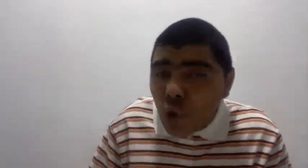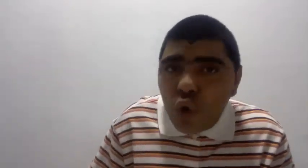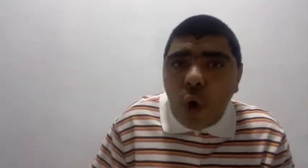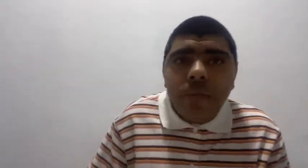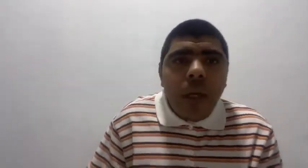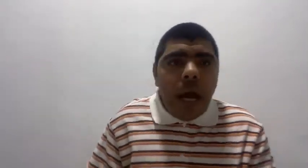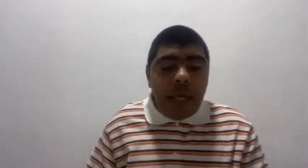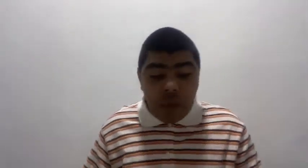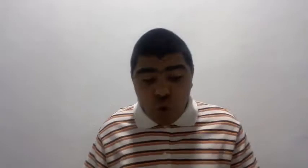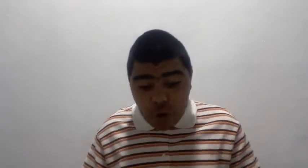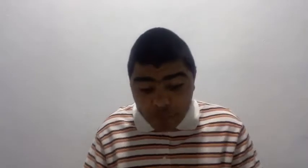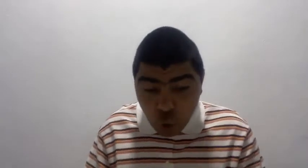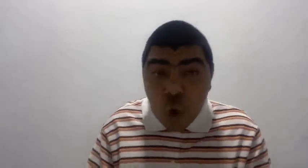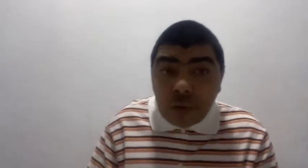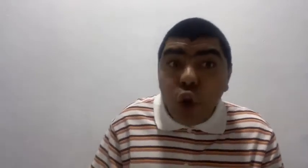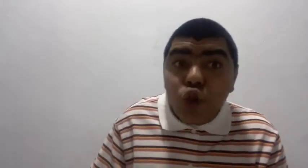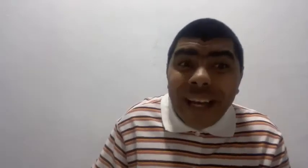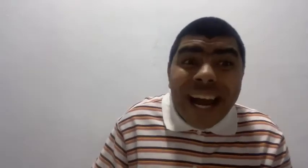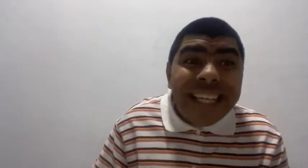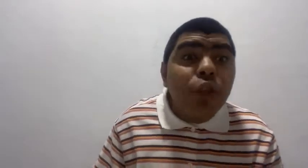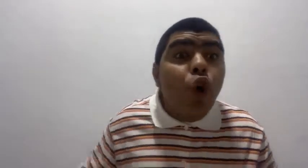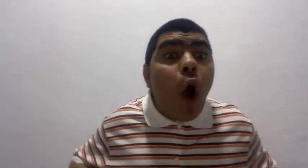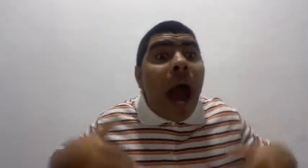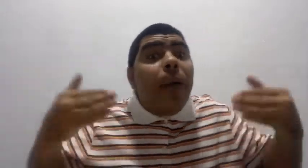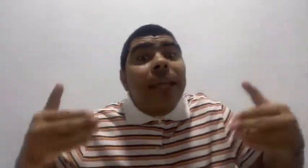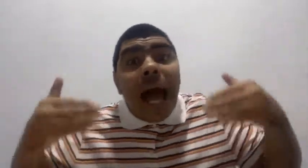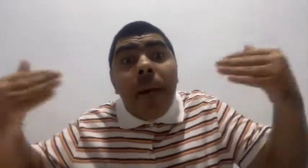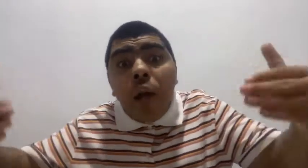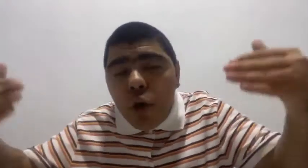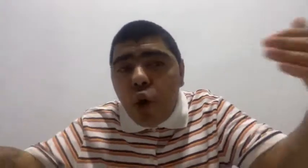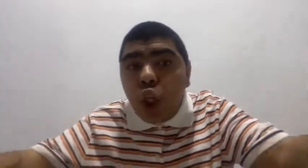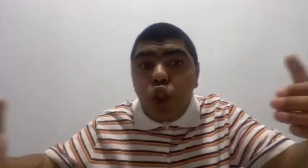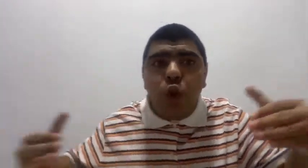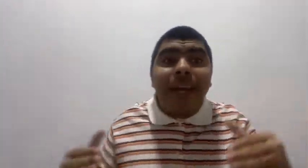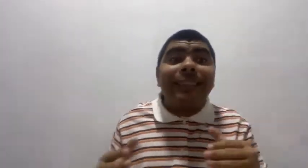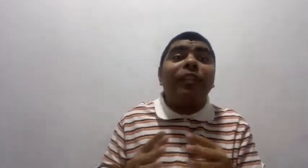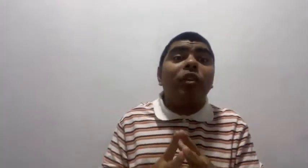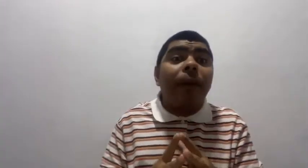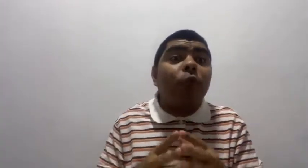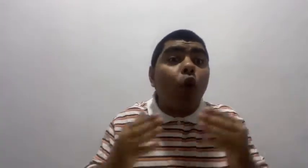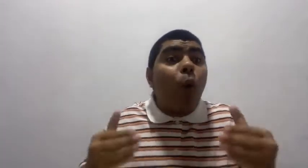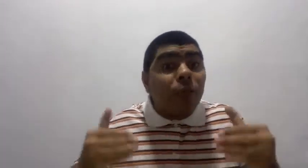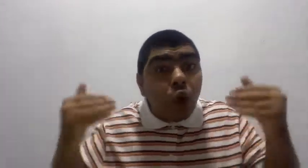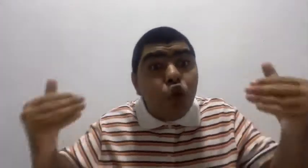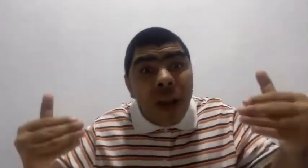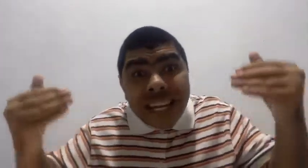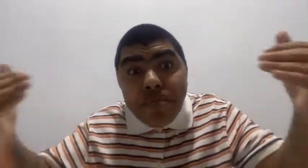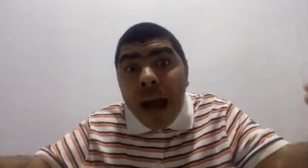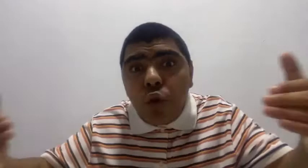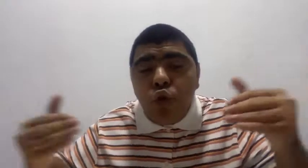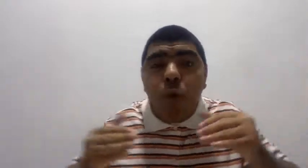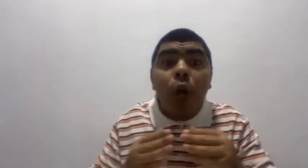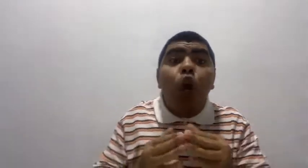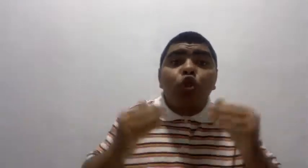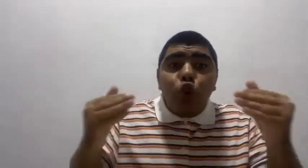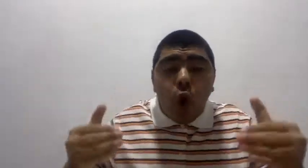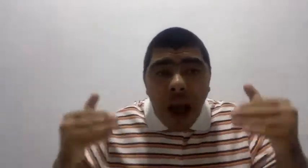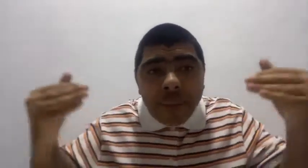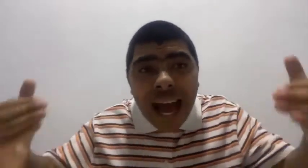inmaduro. Aleluya. Cuando yo era niño, hablaba como niño. Ve, diciendo, cuando yo era inmaduro, yo hablaba